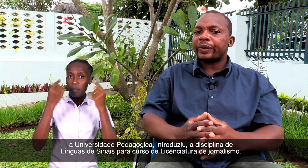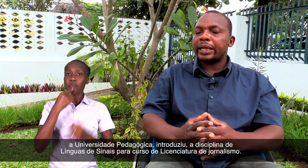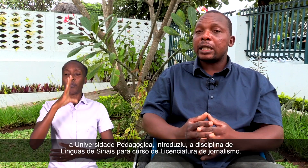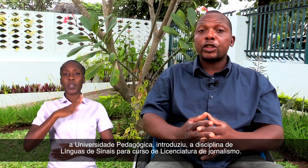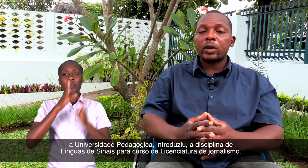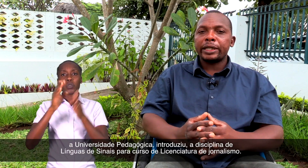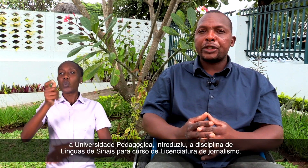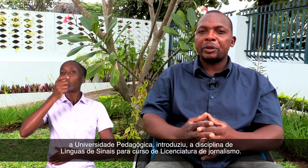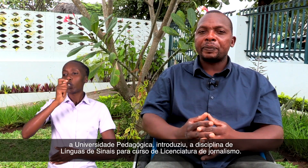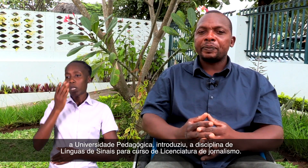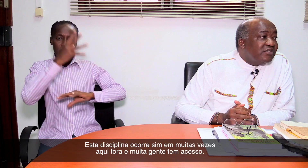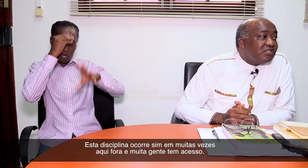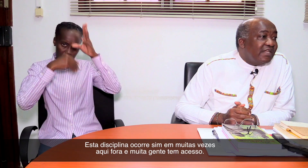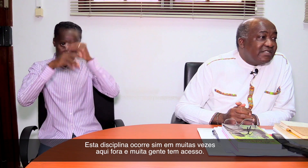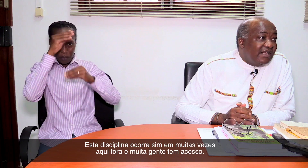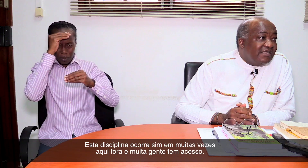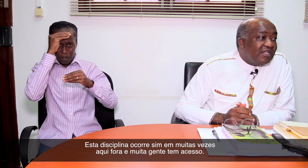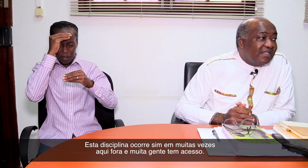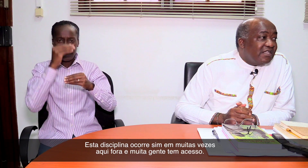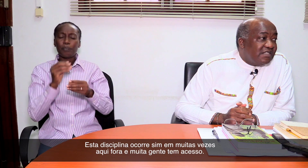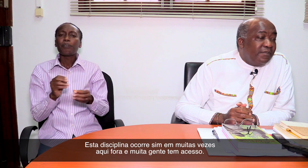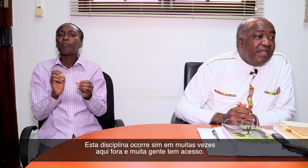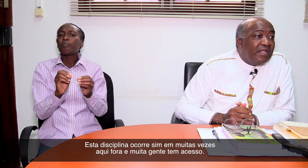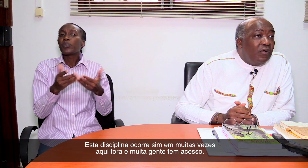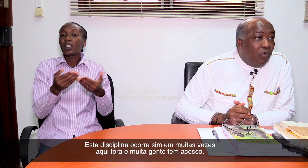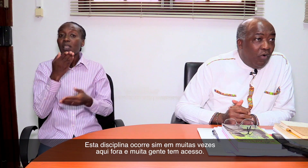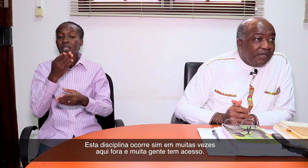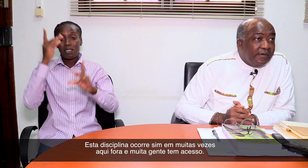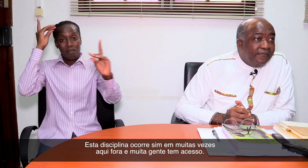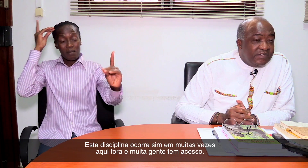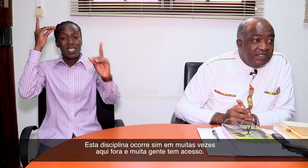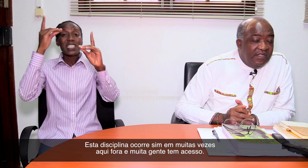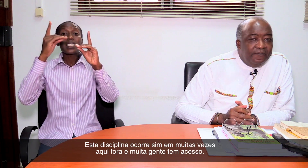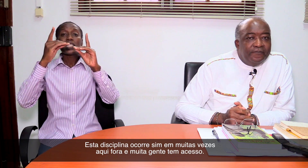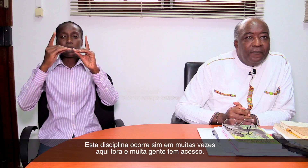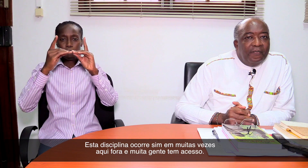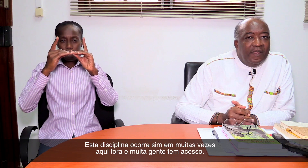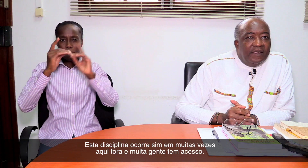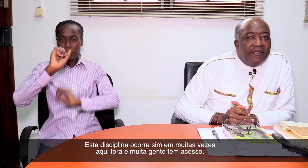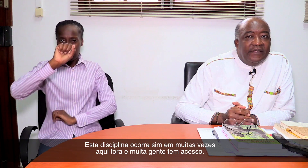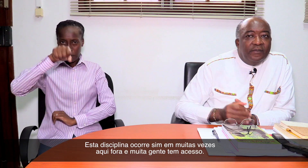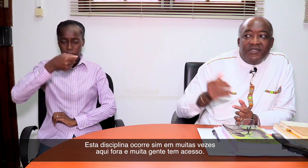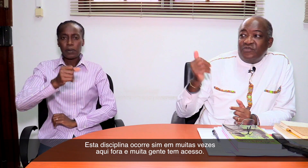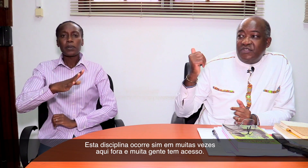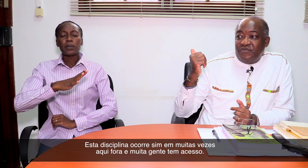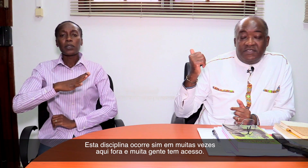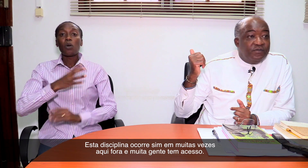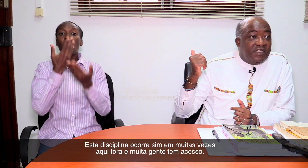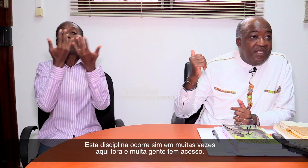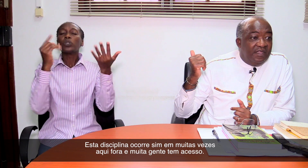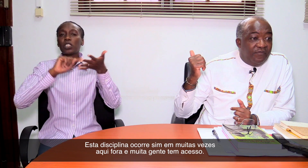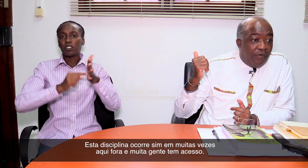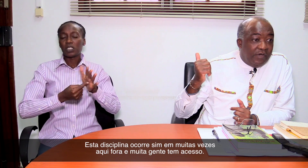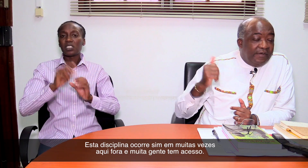licenciatura de jornalismo. Esta disciplina ocorre, sim, e muitas vezes